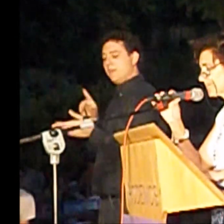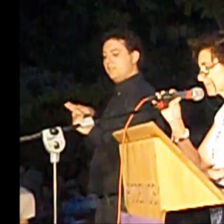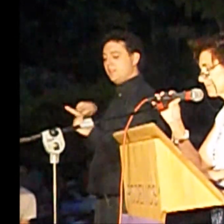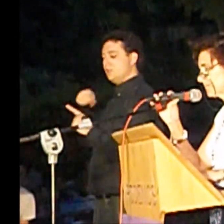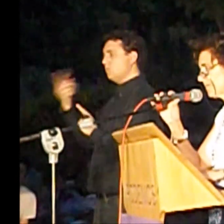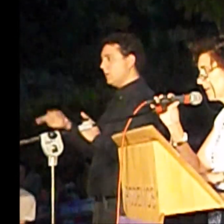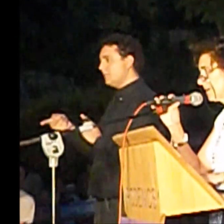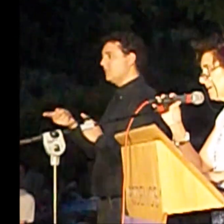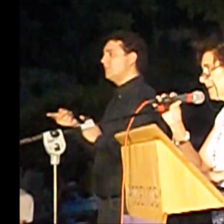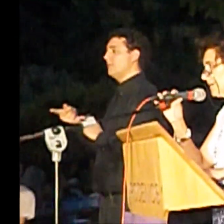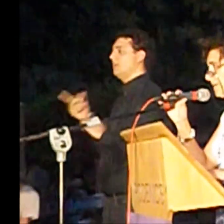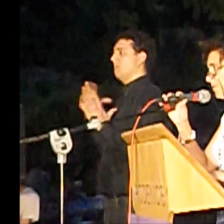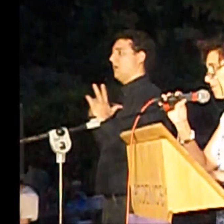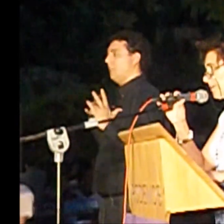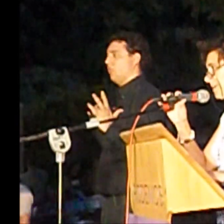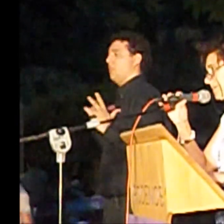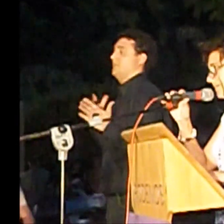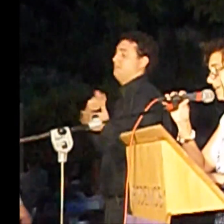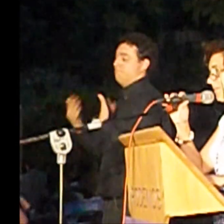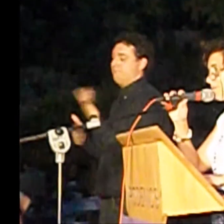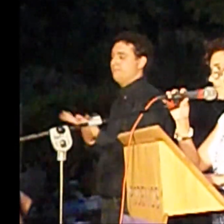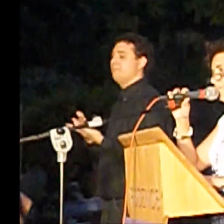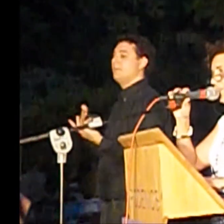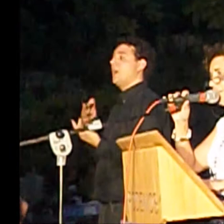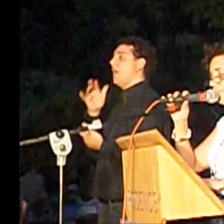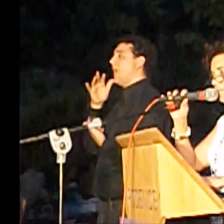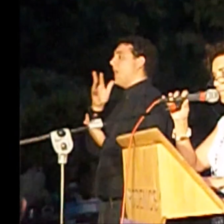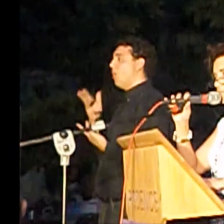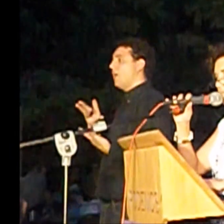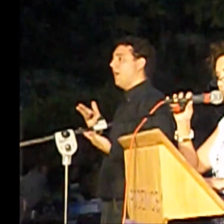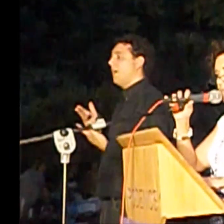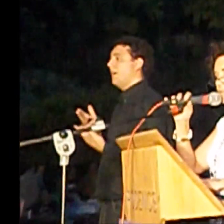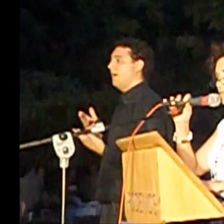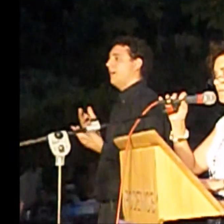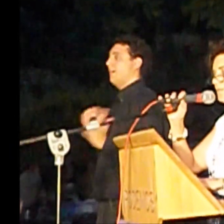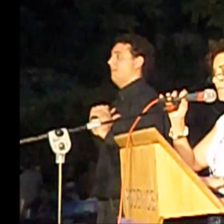vacaciones. Y bueno, ahora acabamos de empezar